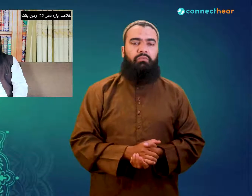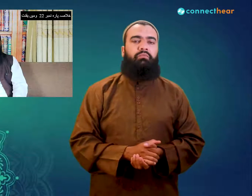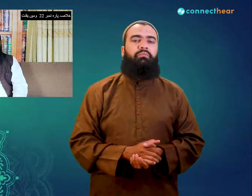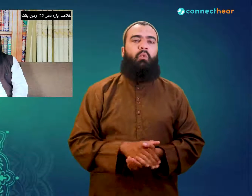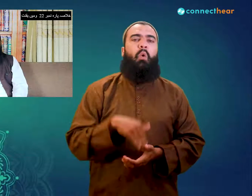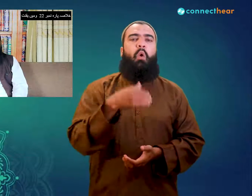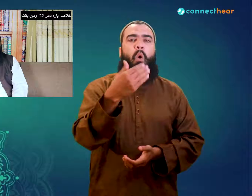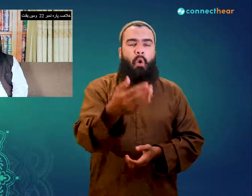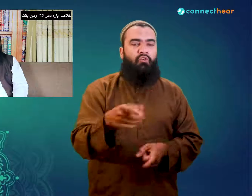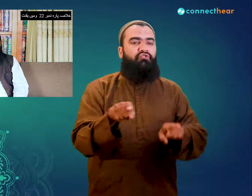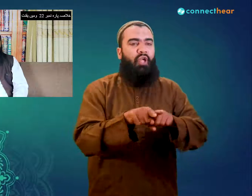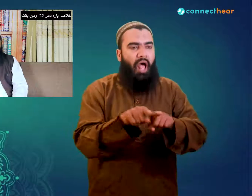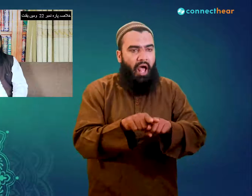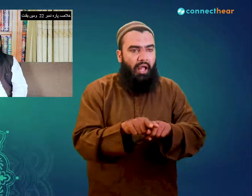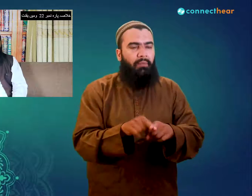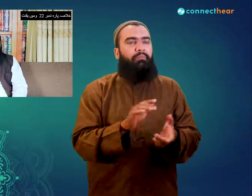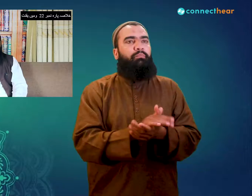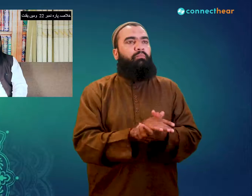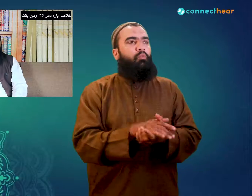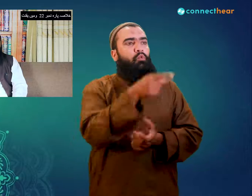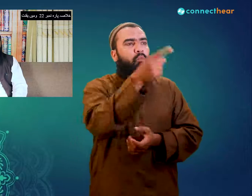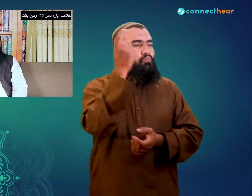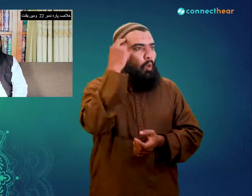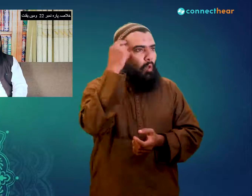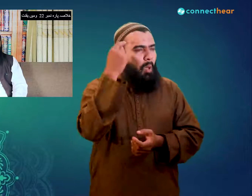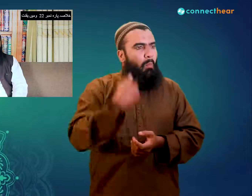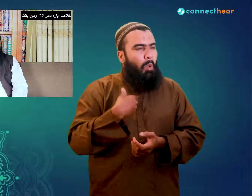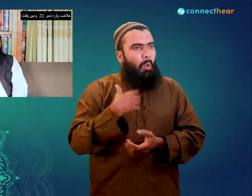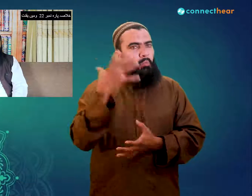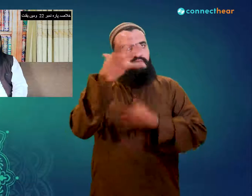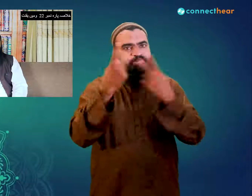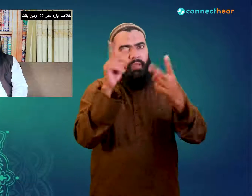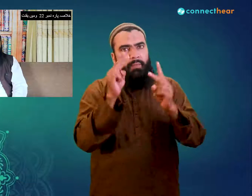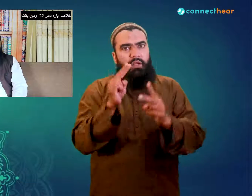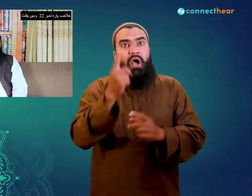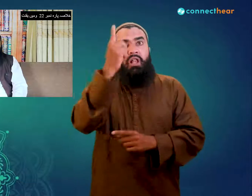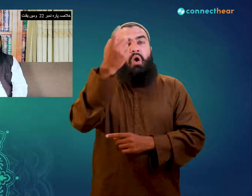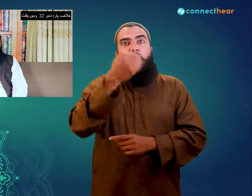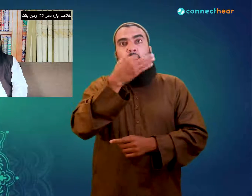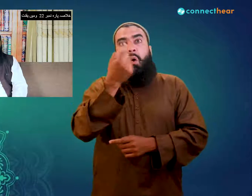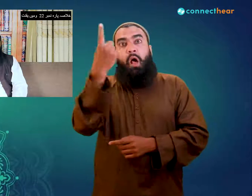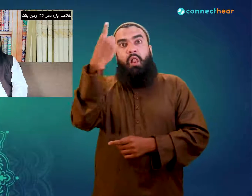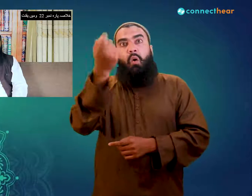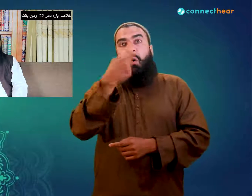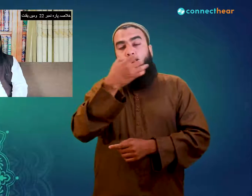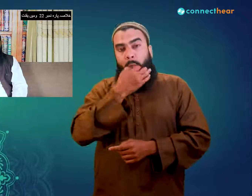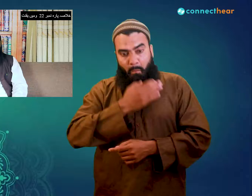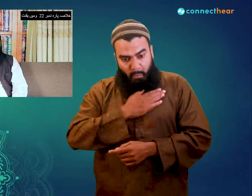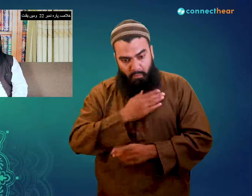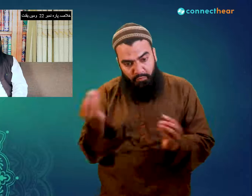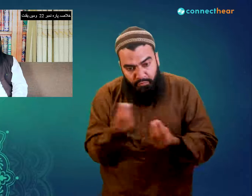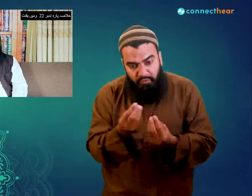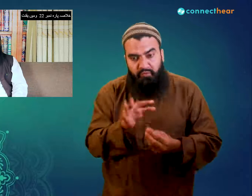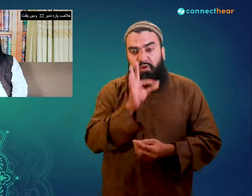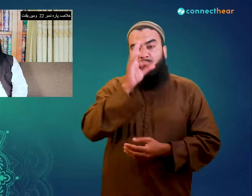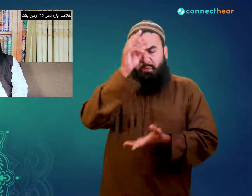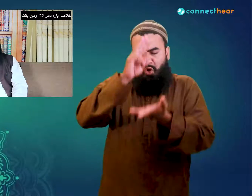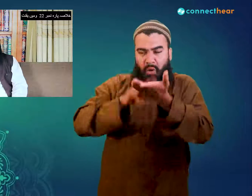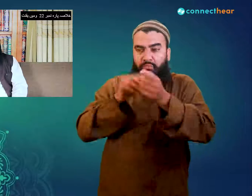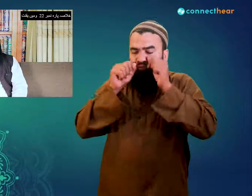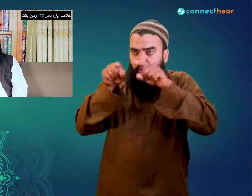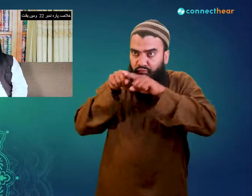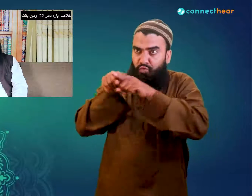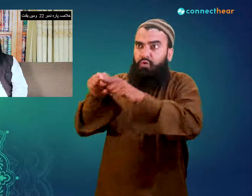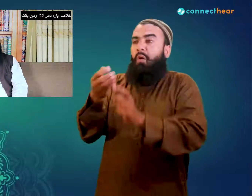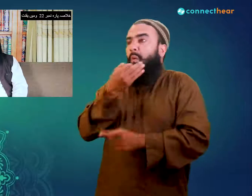کوئی اپنی زندگی کے معاملات کے اندر اللہ کی اطاعت، اللہ کے رسول صلی اللہ علیہ وسلم کی